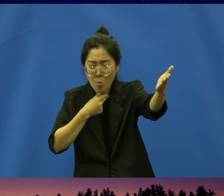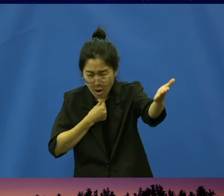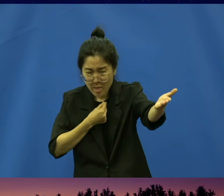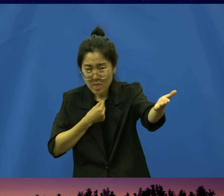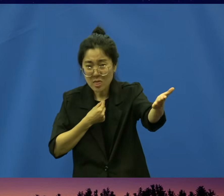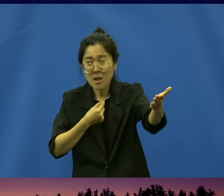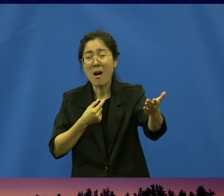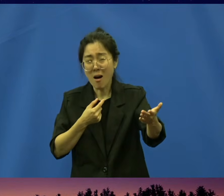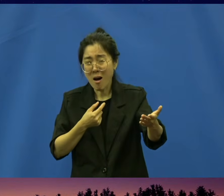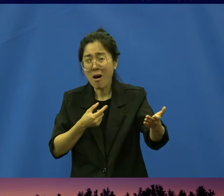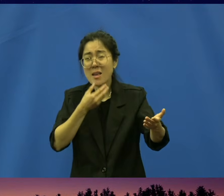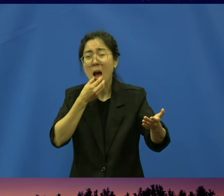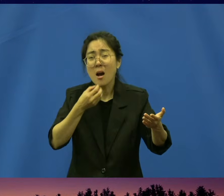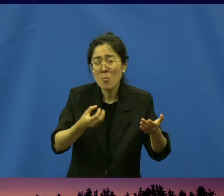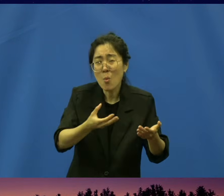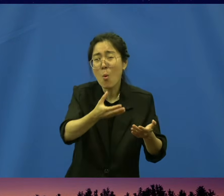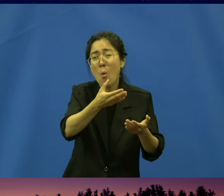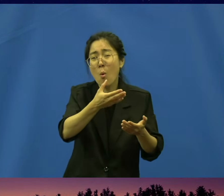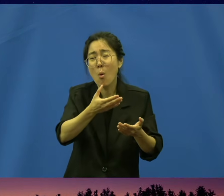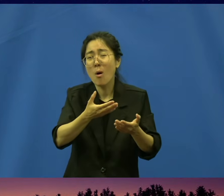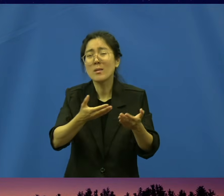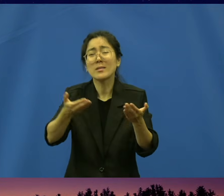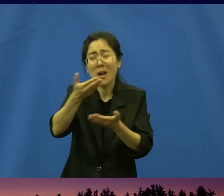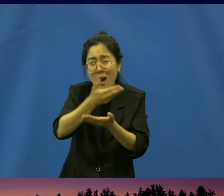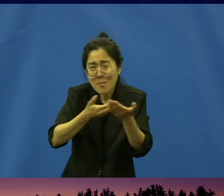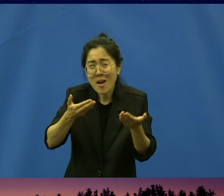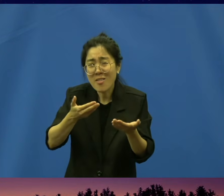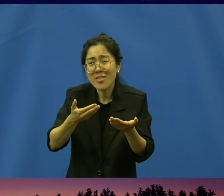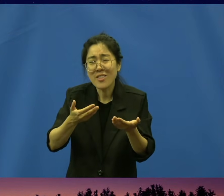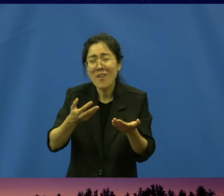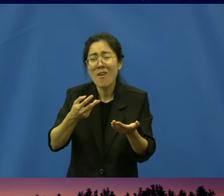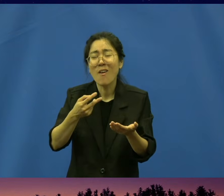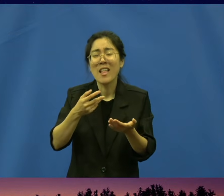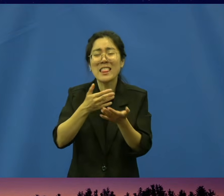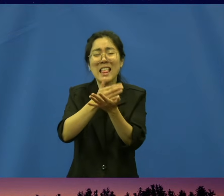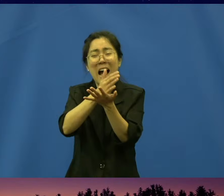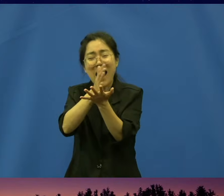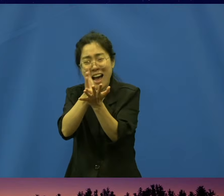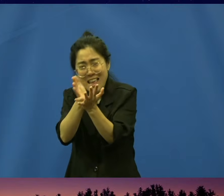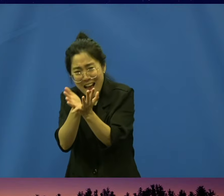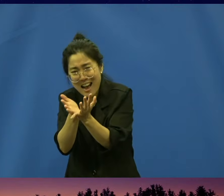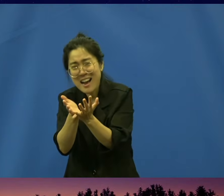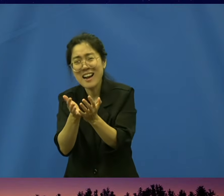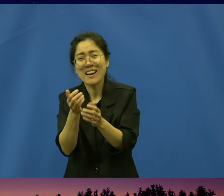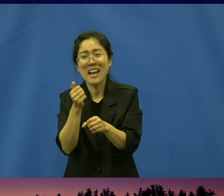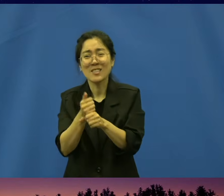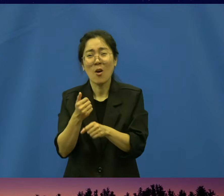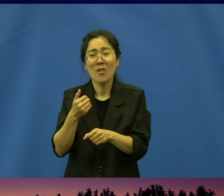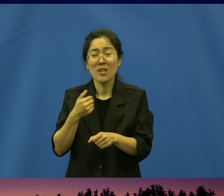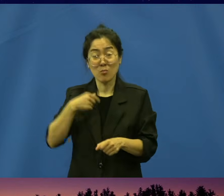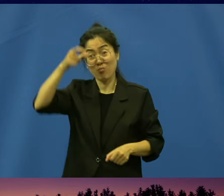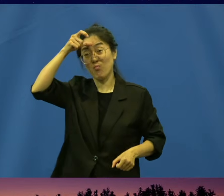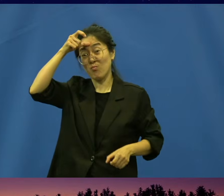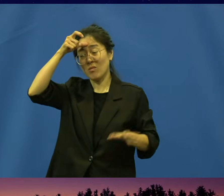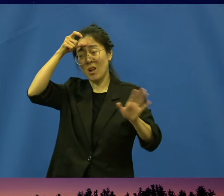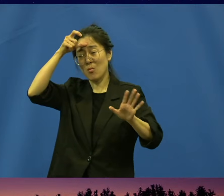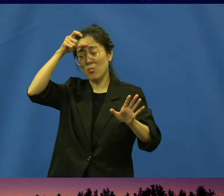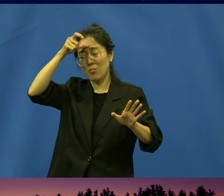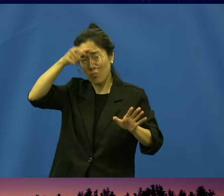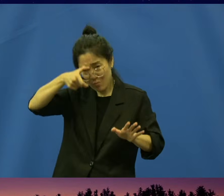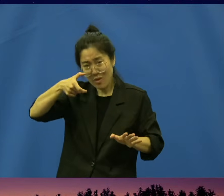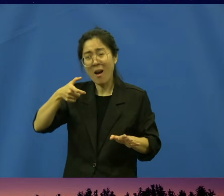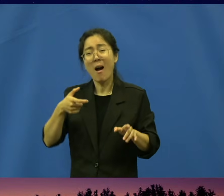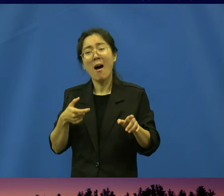그러다 보면 주님의 은혜로 다양성 중에서도 생각을 조절하여 통일성을 이루게 되는 일들이